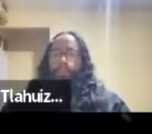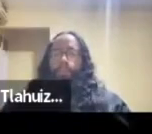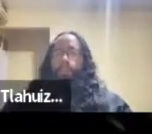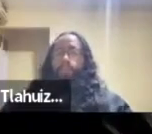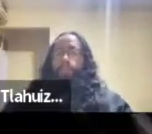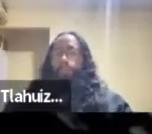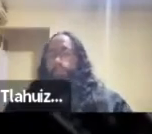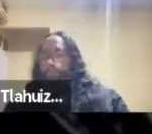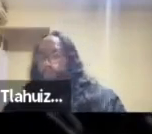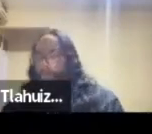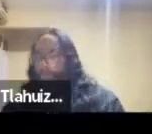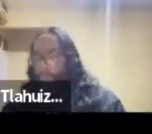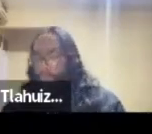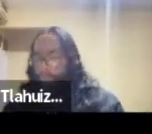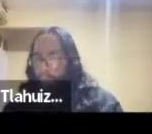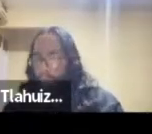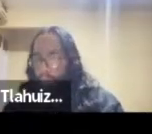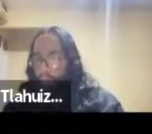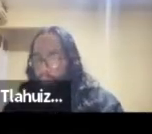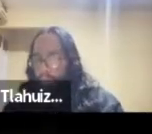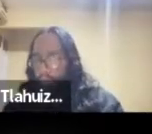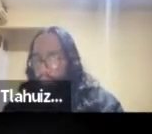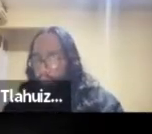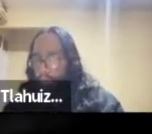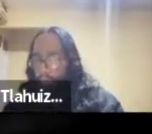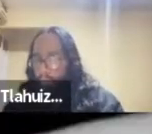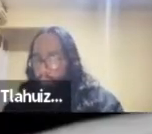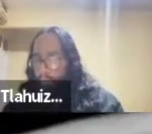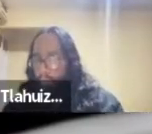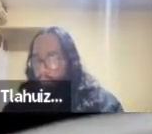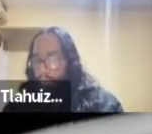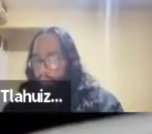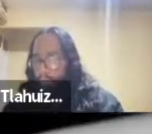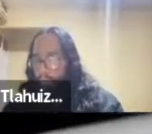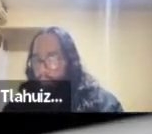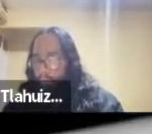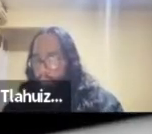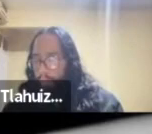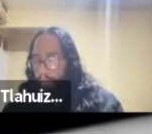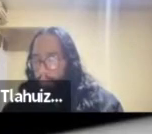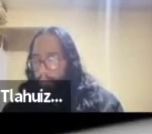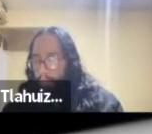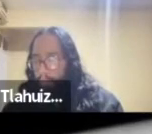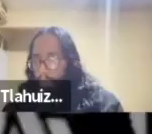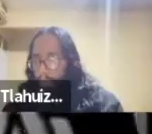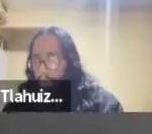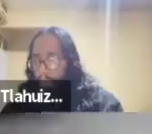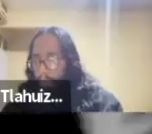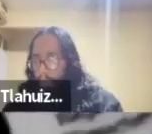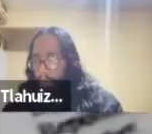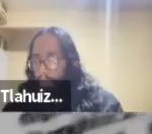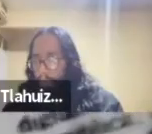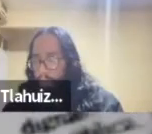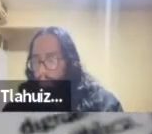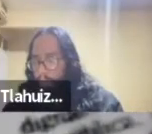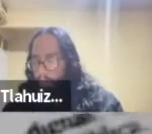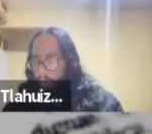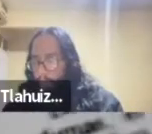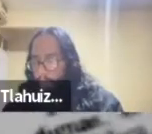manejo económico del gobierno de la dictadura, y provocó este maridaje